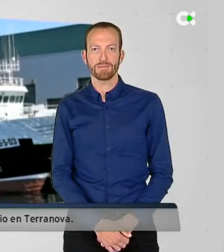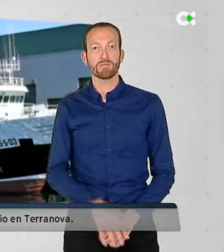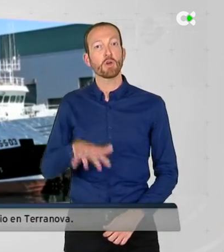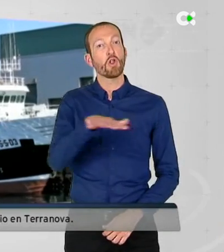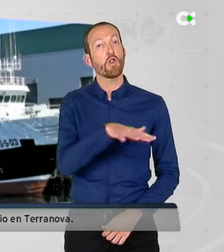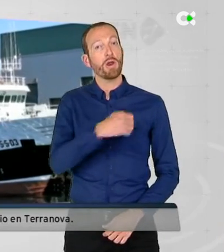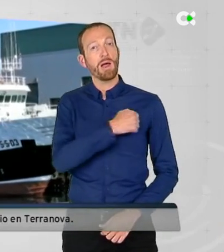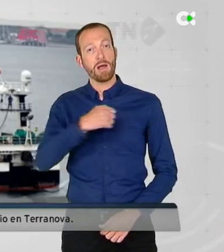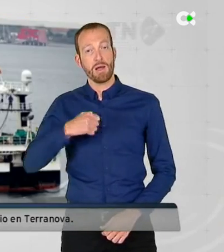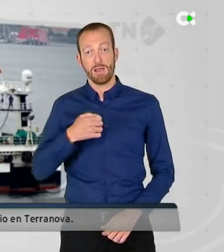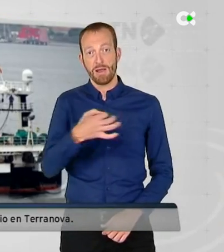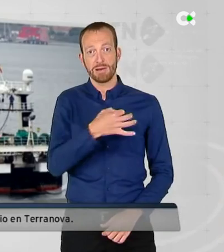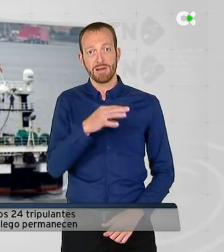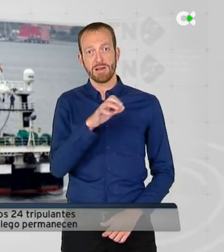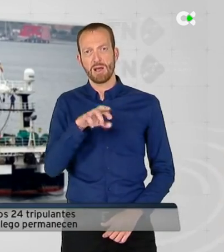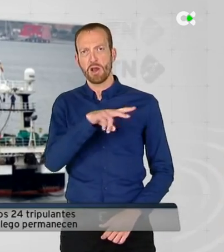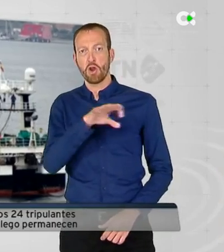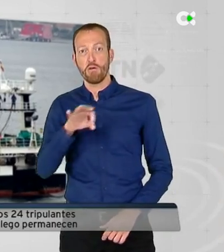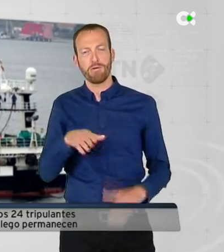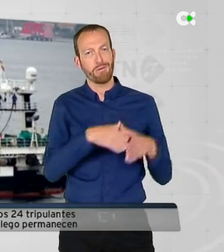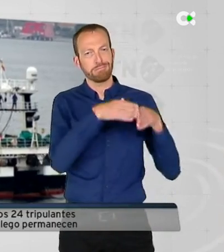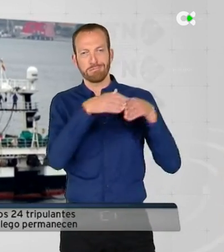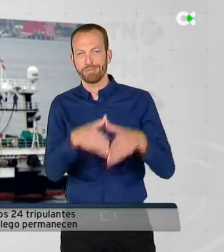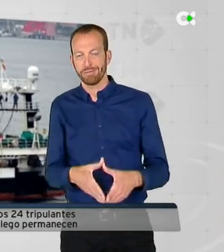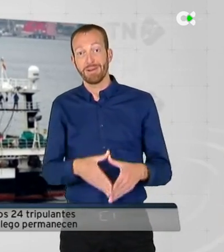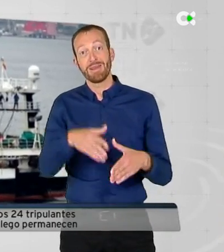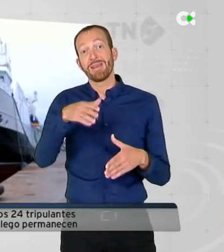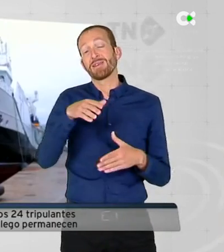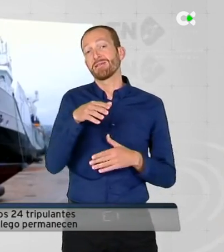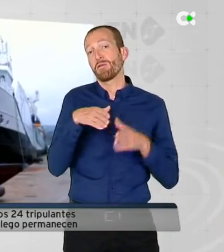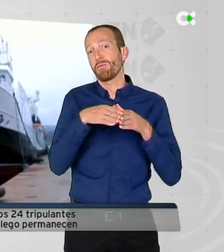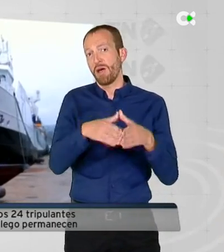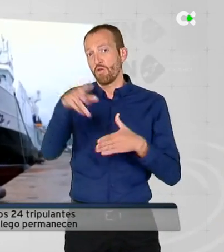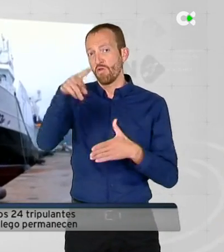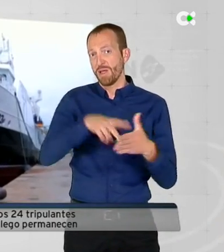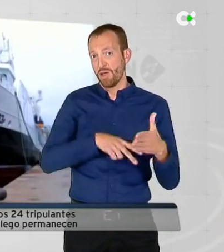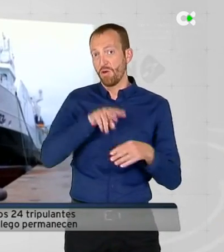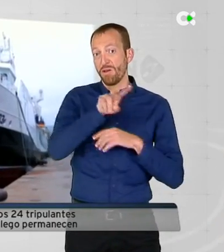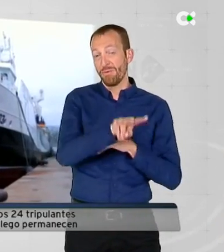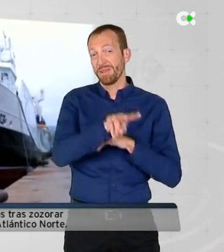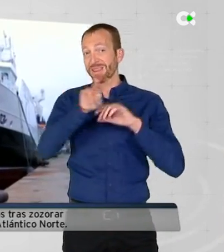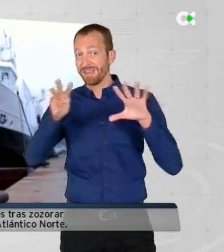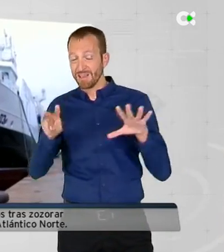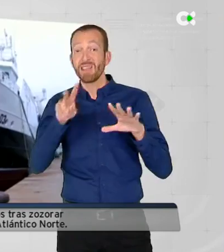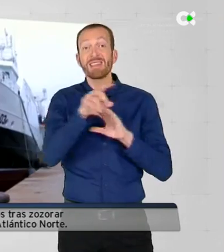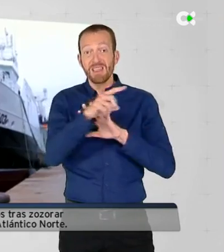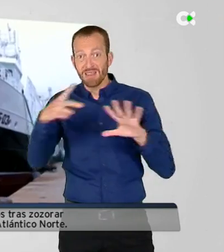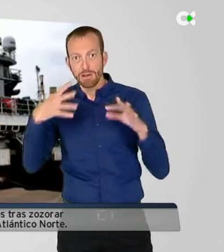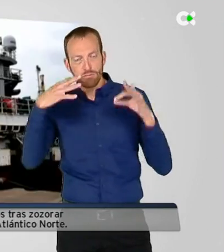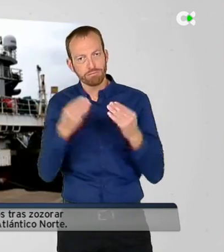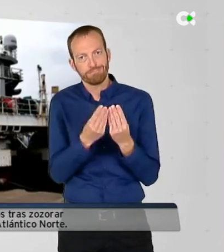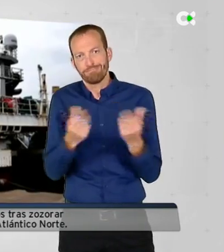Trágico naufragio en Terranova, al menos 17 de los 24 tripulantes de este pesquero gallego permanecen